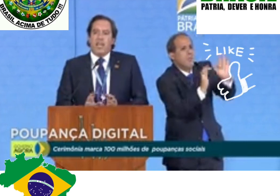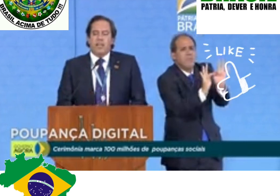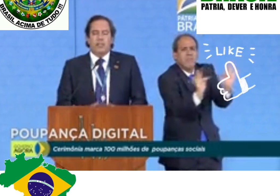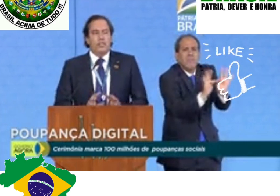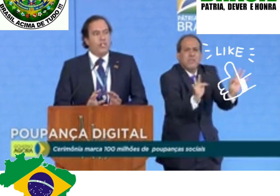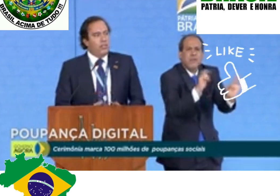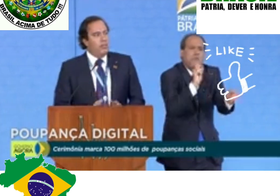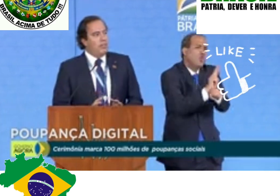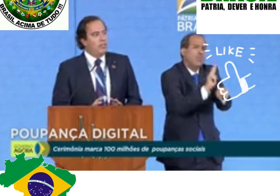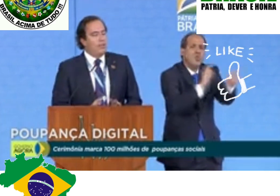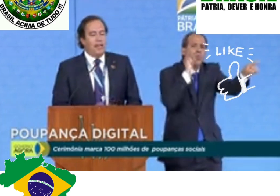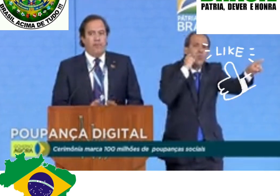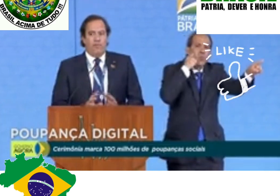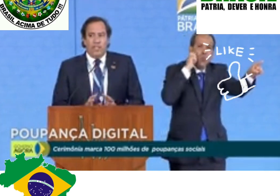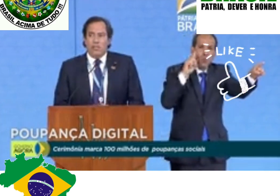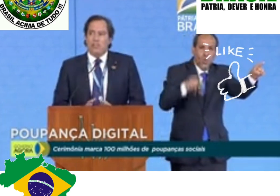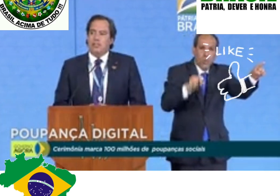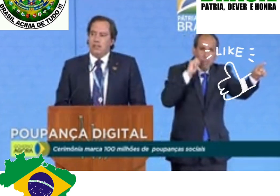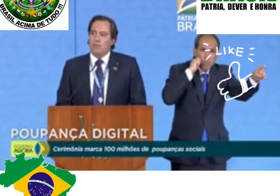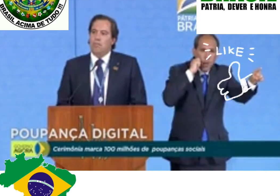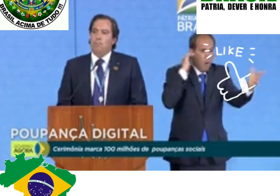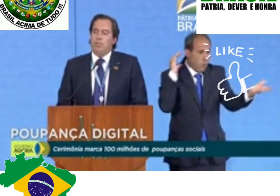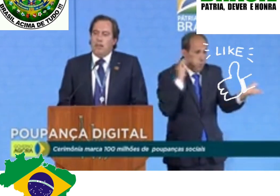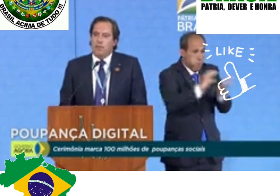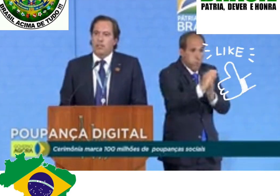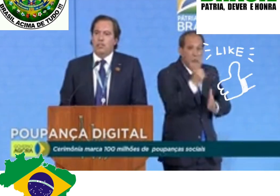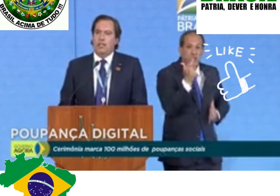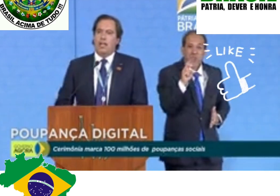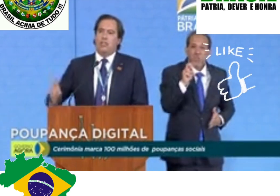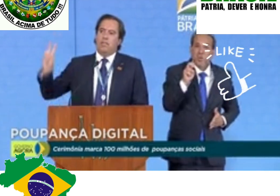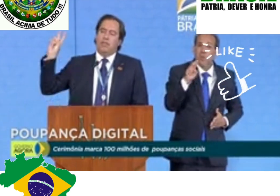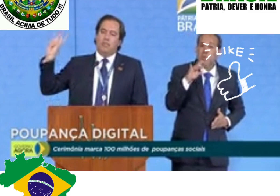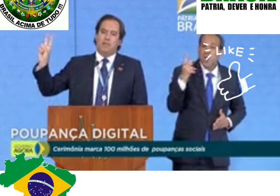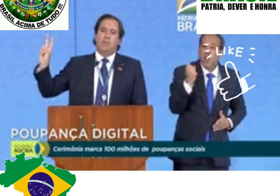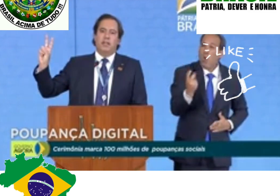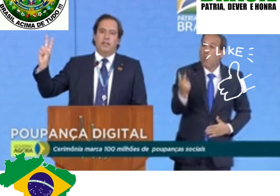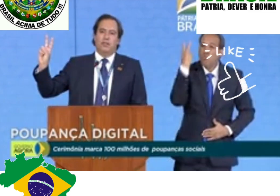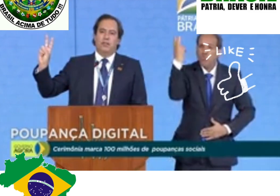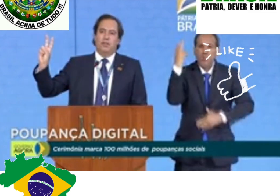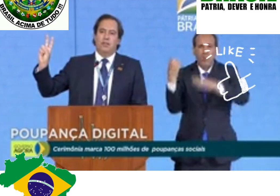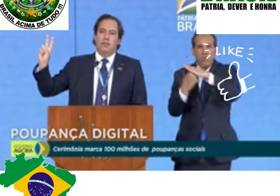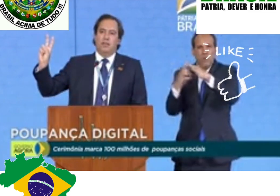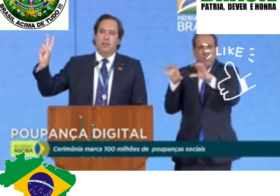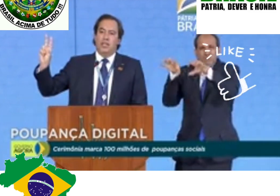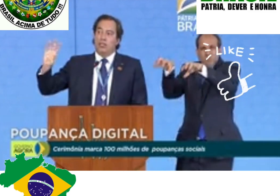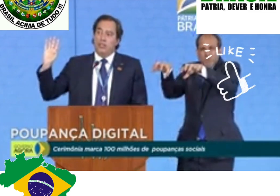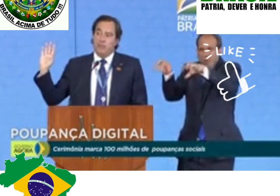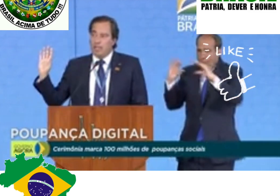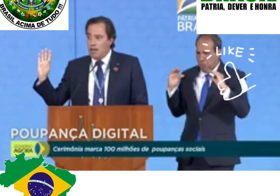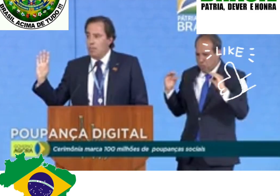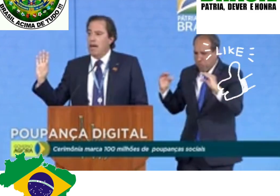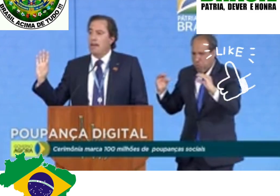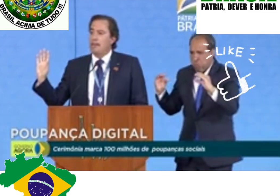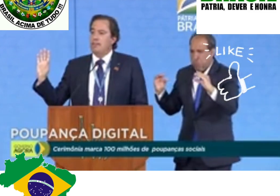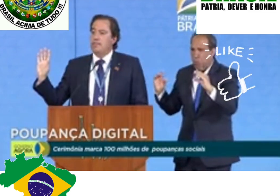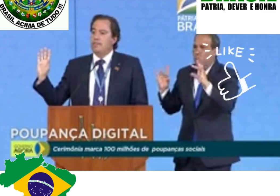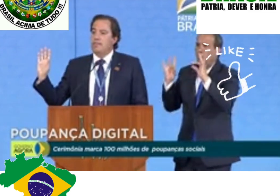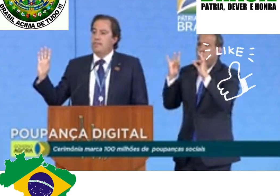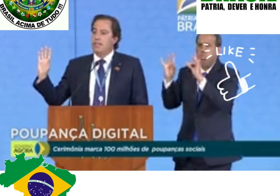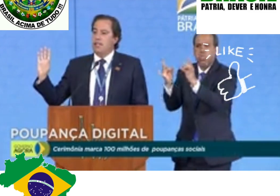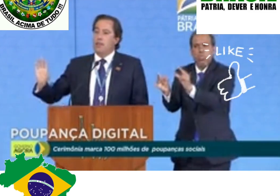ao invés da gente emprestar 25 bilhões de reais para 2 empresas, e às vezes uma delas não